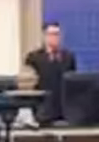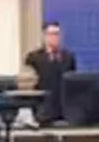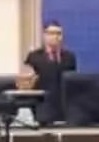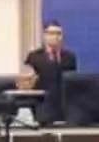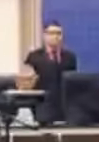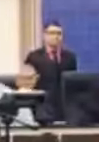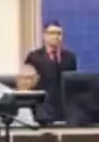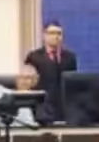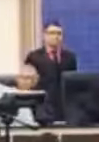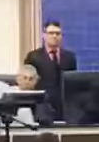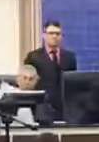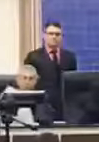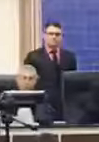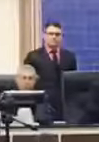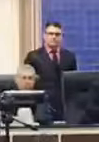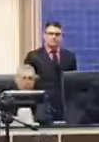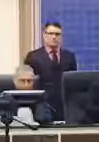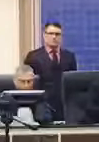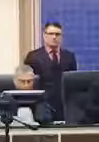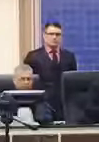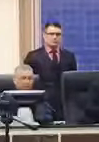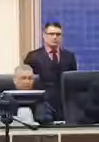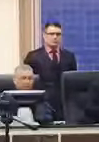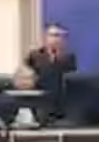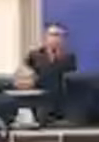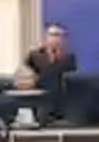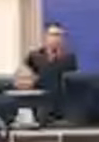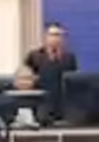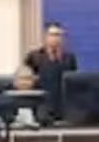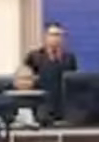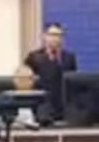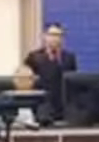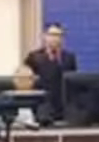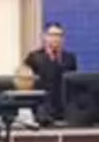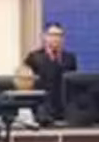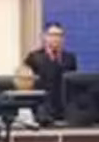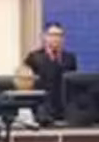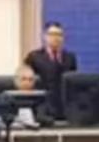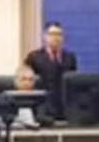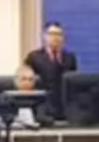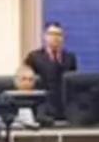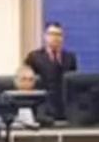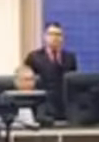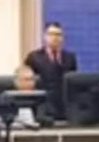0208/2020, autoria Adriano Ramos. Requerimento protocolado sobre o número